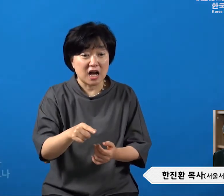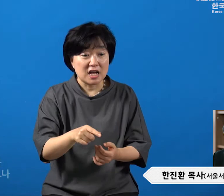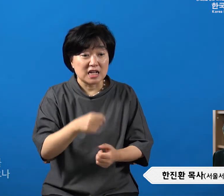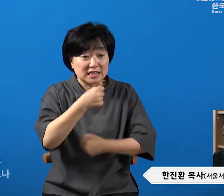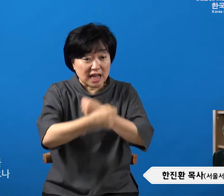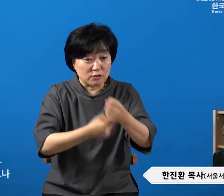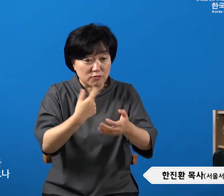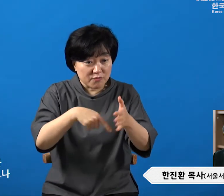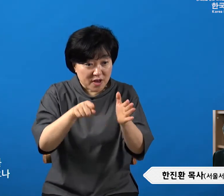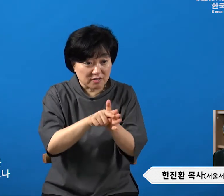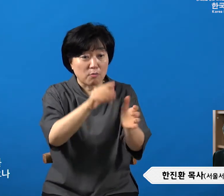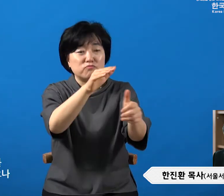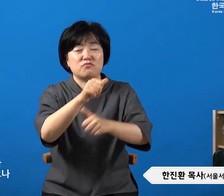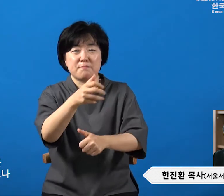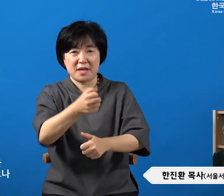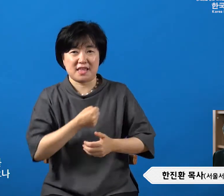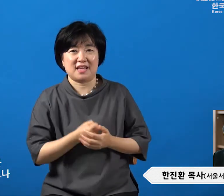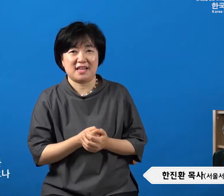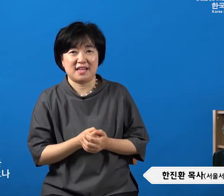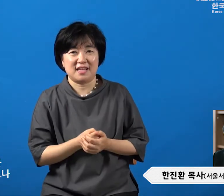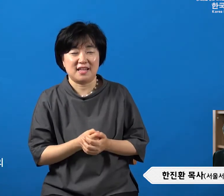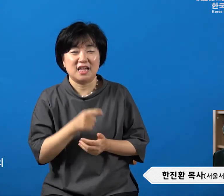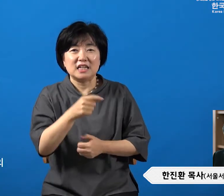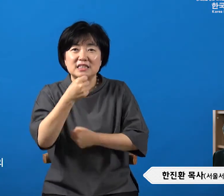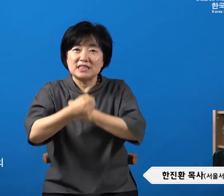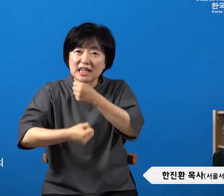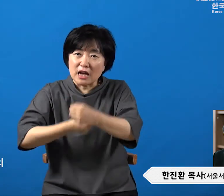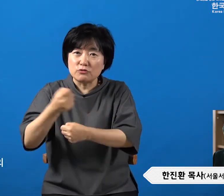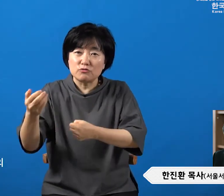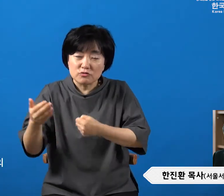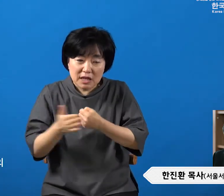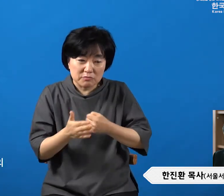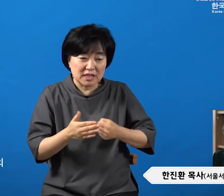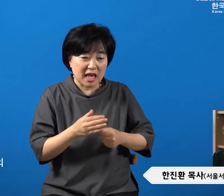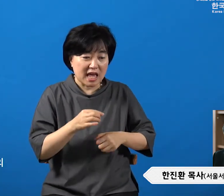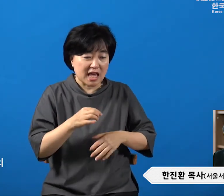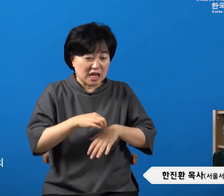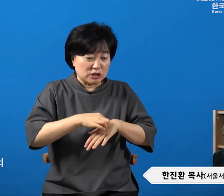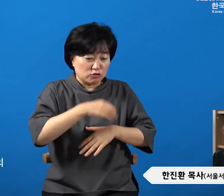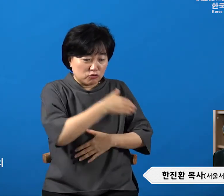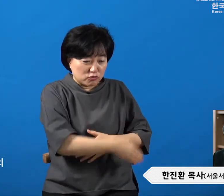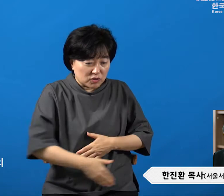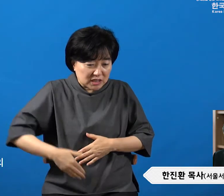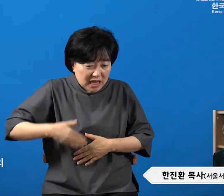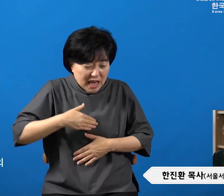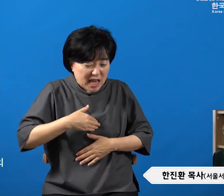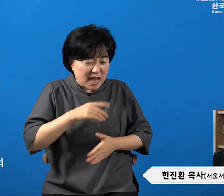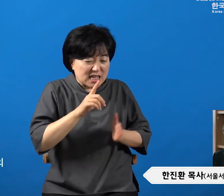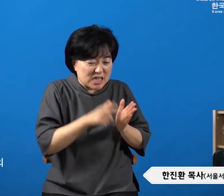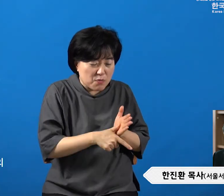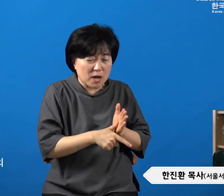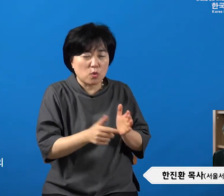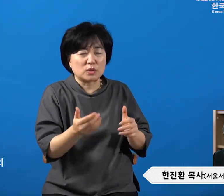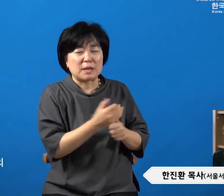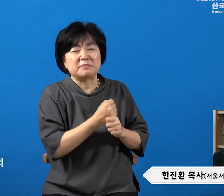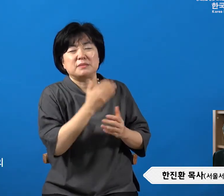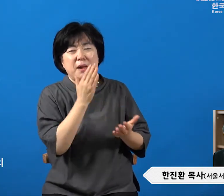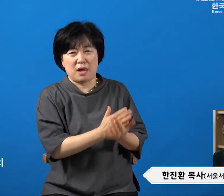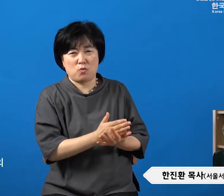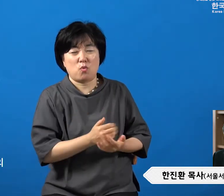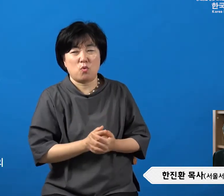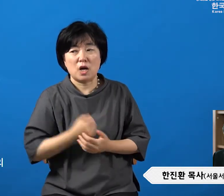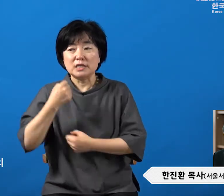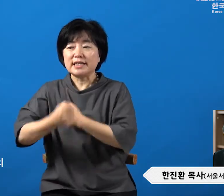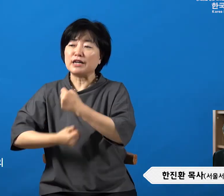자유를 위하여 부르심을 입었으나 그러나 그 자유로 육체의 기회를 삼지 말고, 자유로